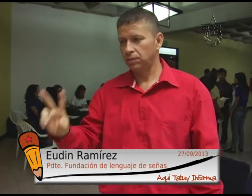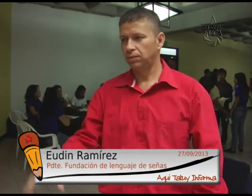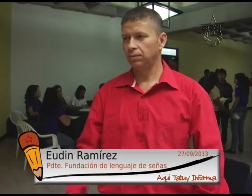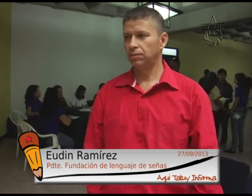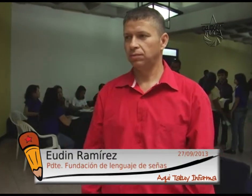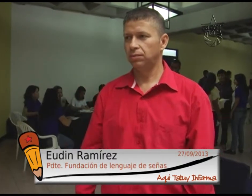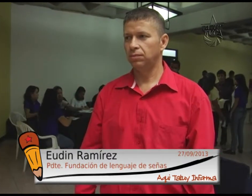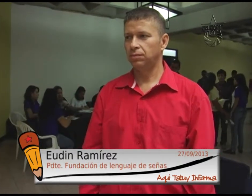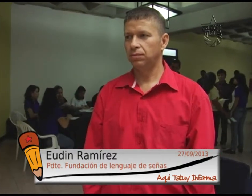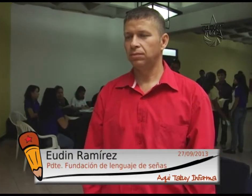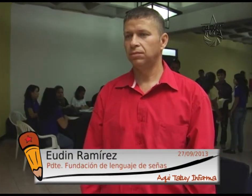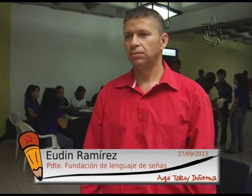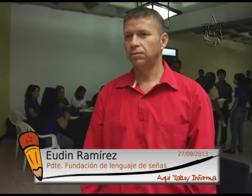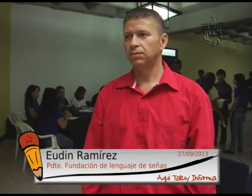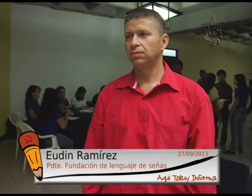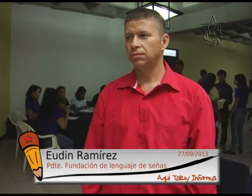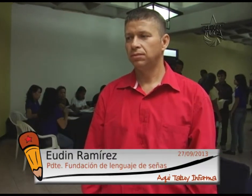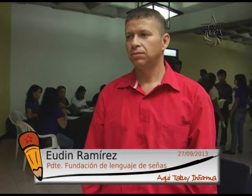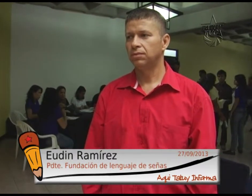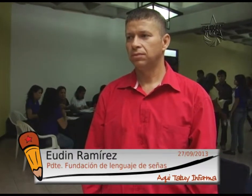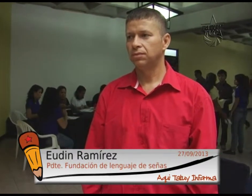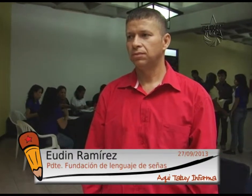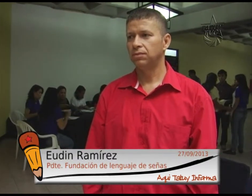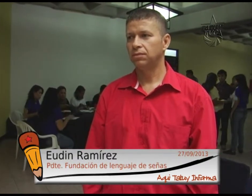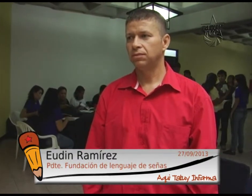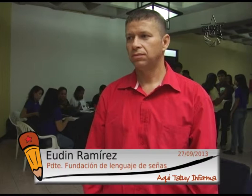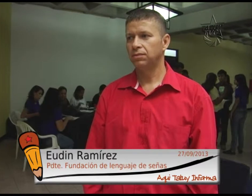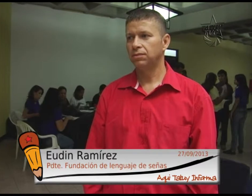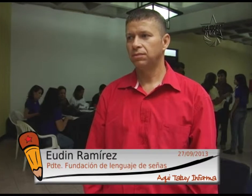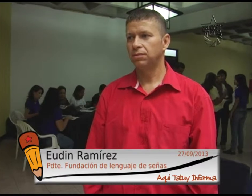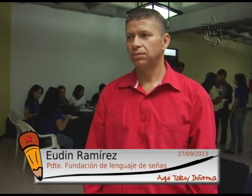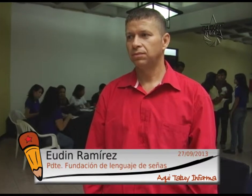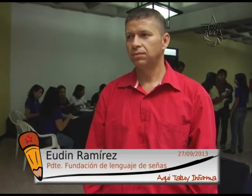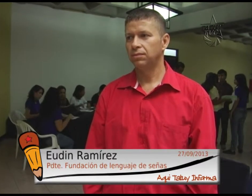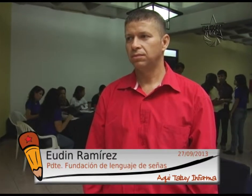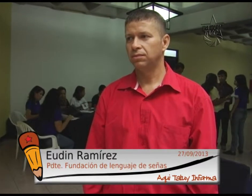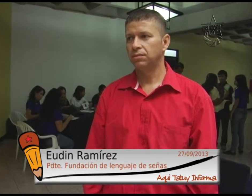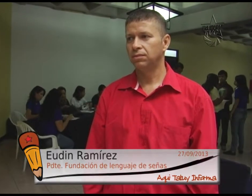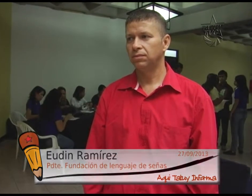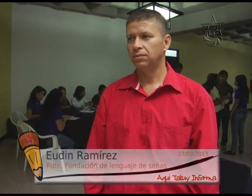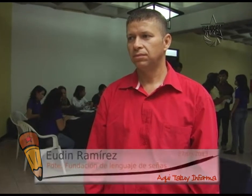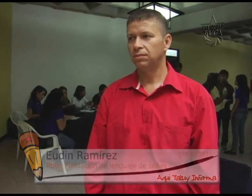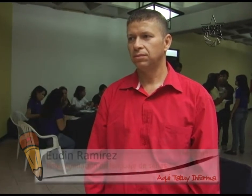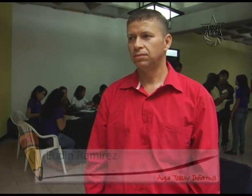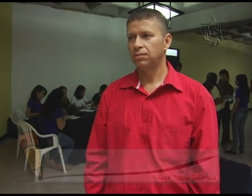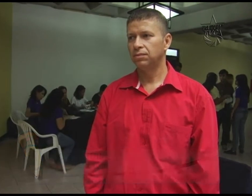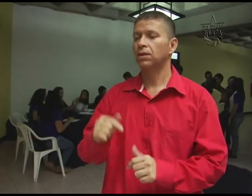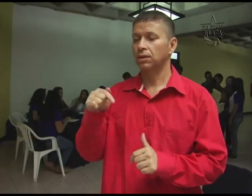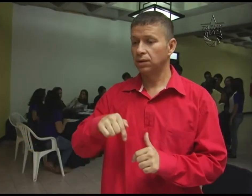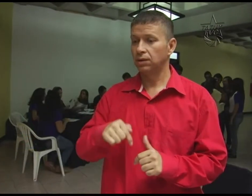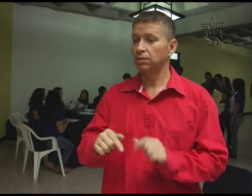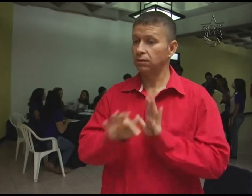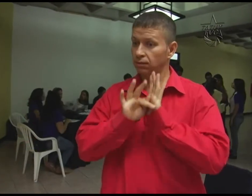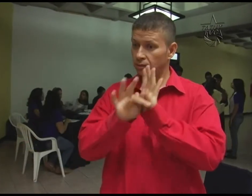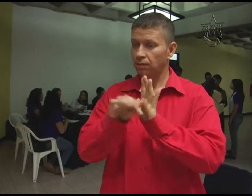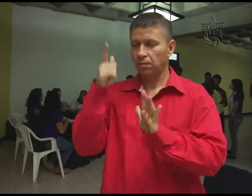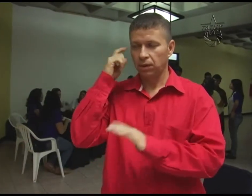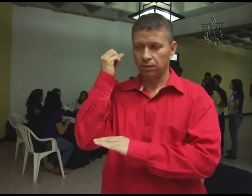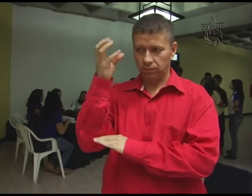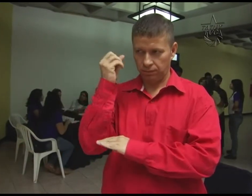que pueda integrarse a nuestra Día Internacional que lo estamos organizando por Funda LSB. Hoy se van a